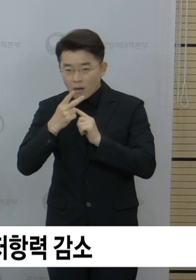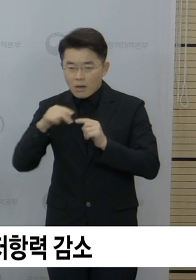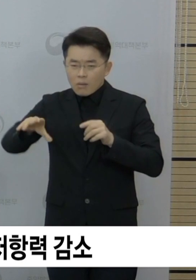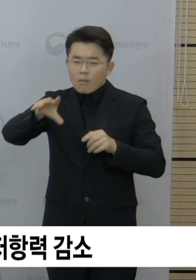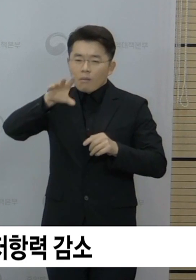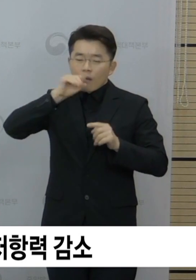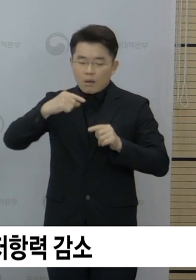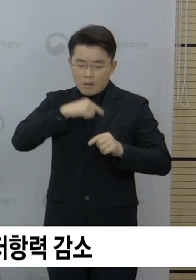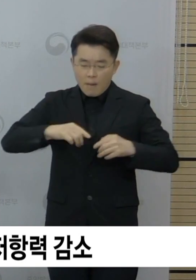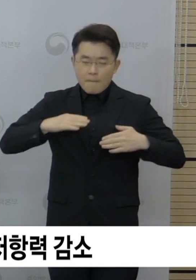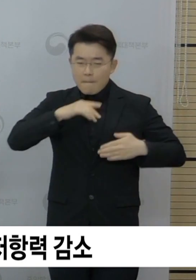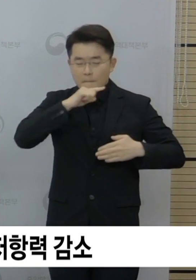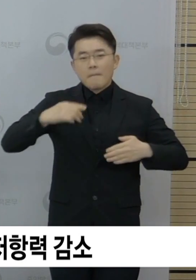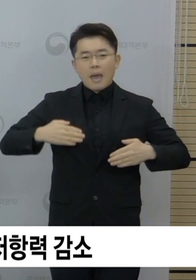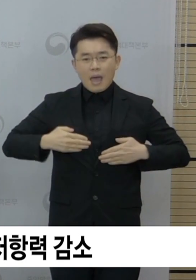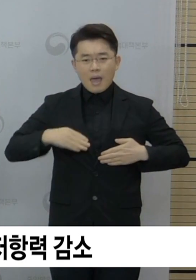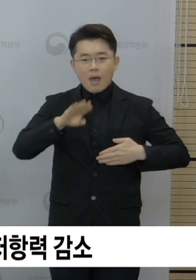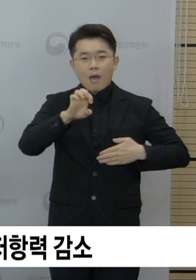손상시킬 수 있습니다.